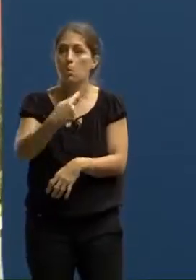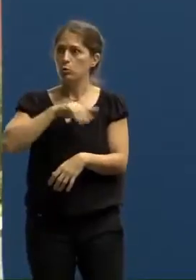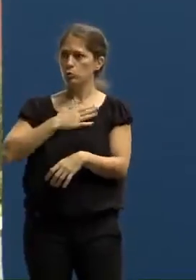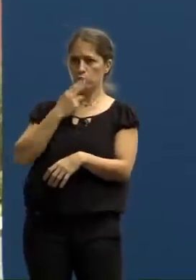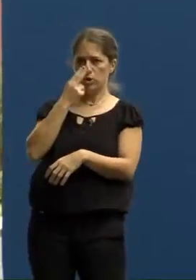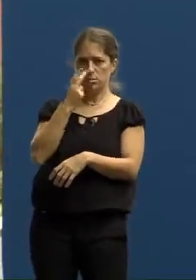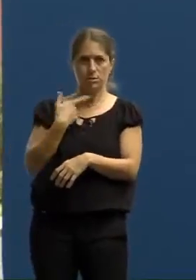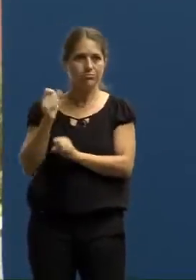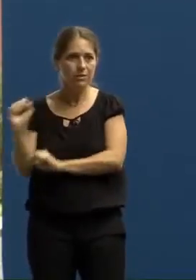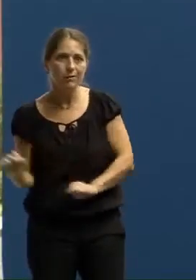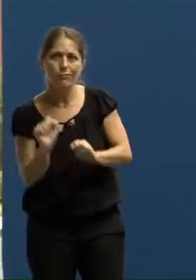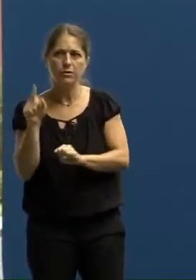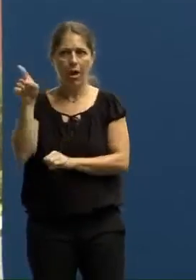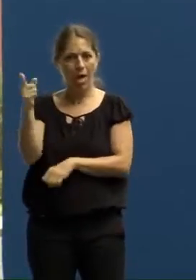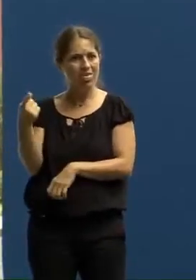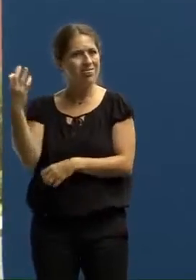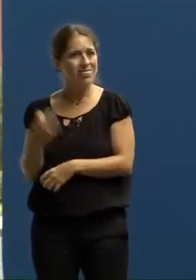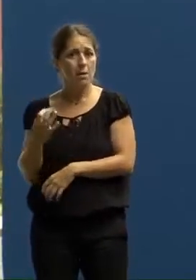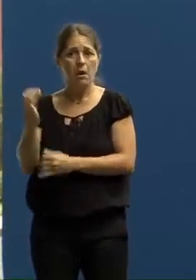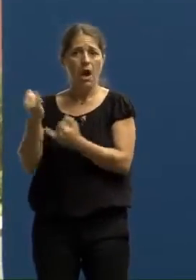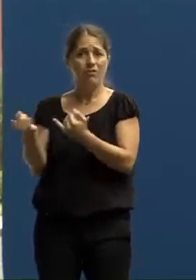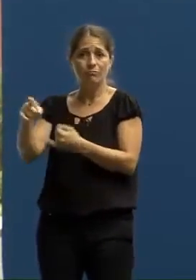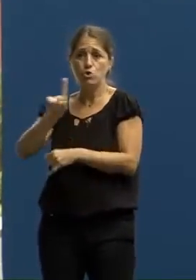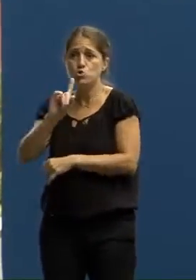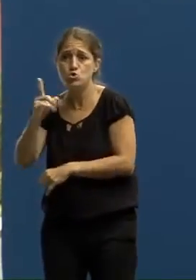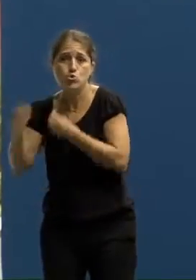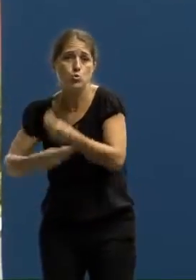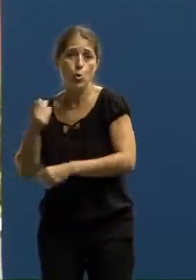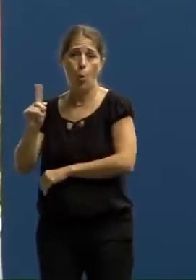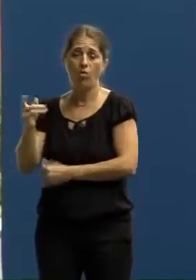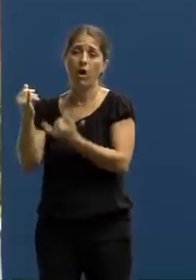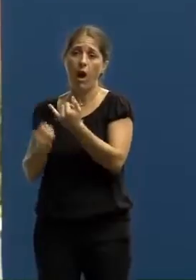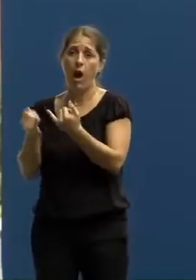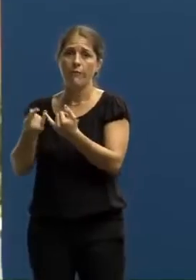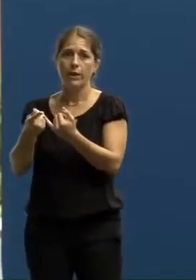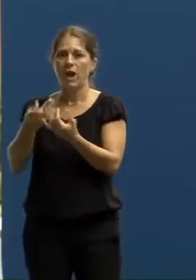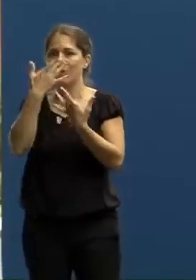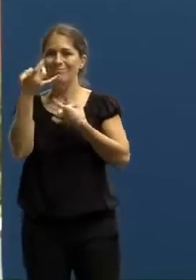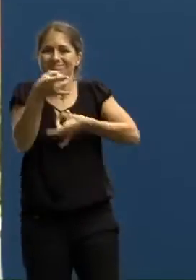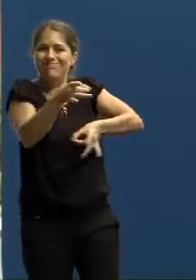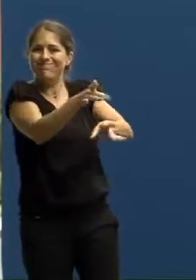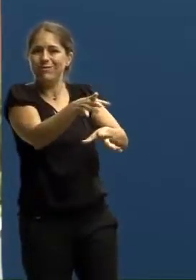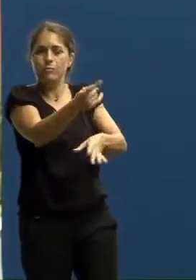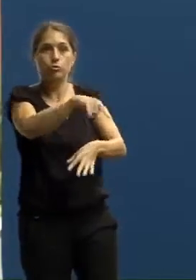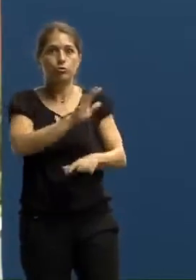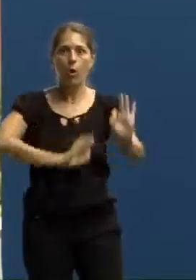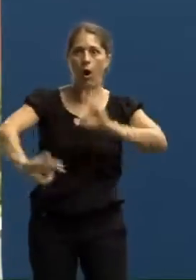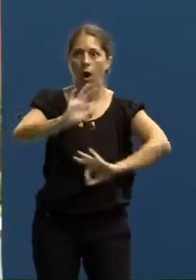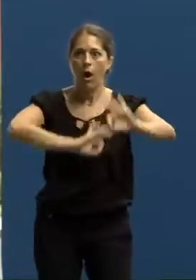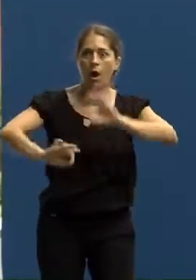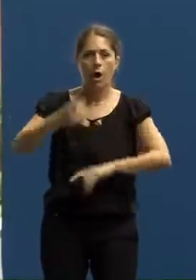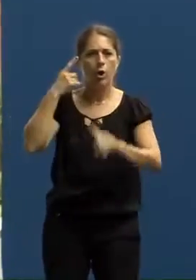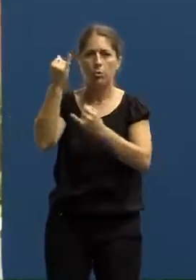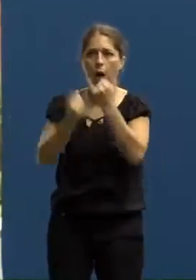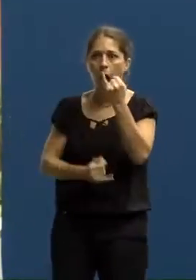nosos intereses e dereitos, e non facendo, vos colocou a vos na decisión de ter que organizarvos para